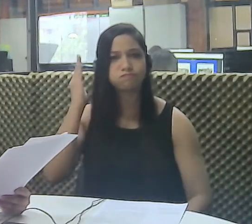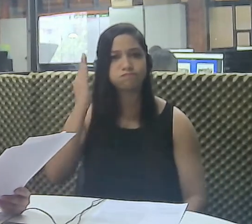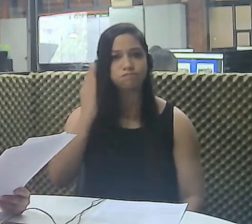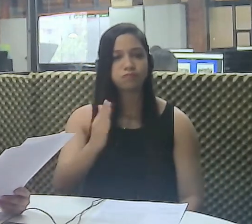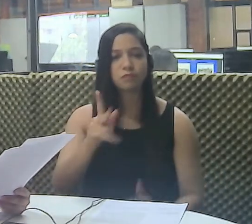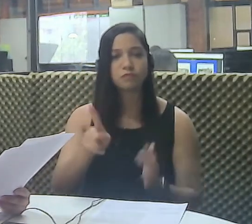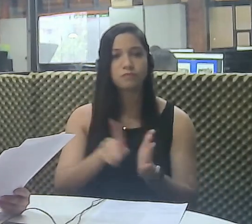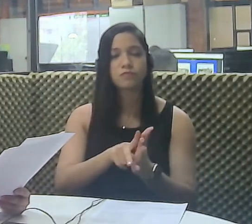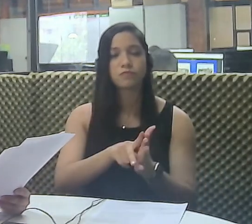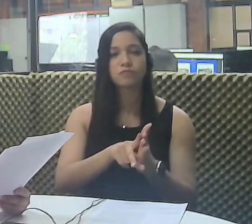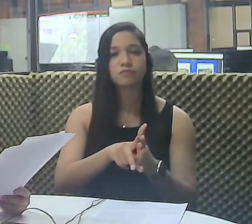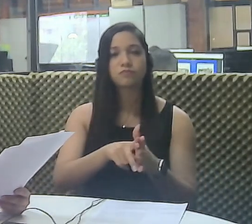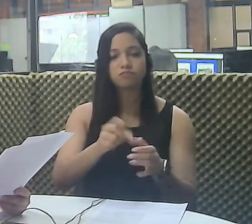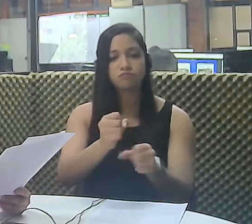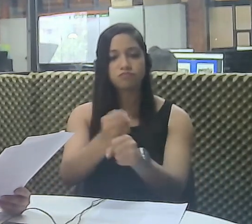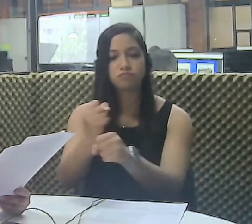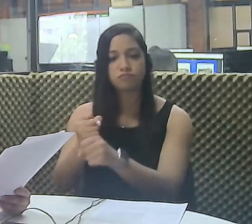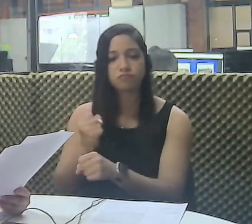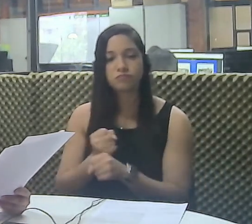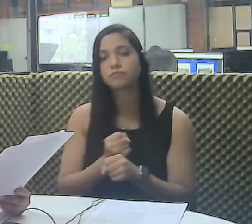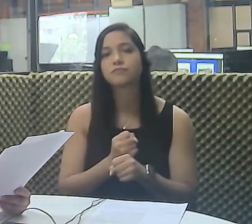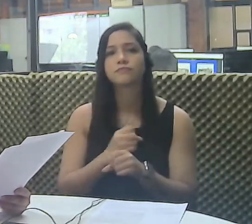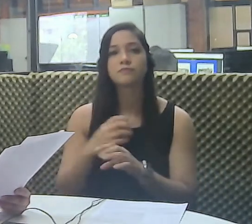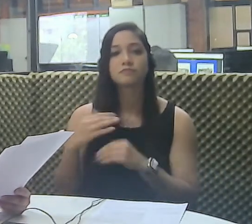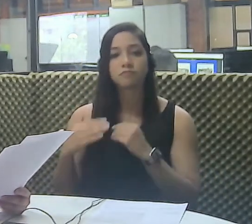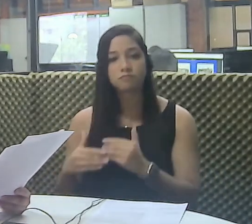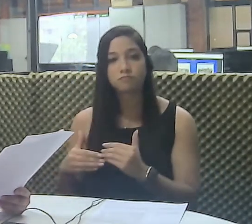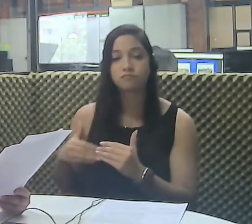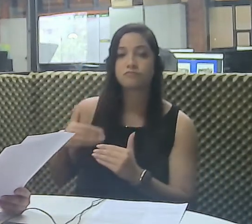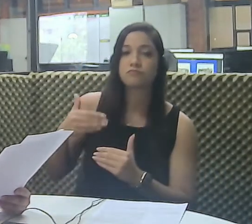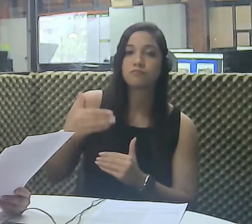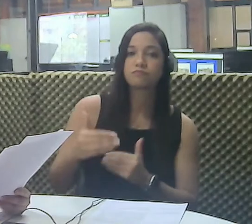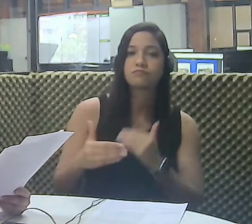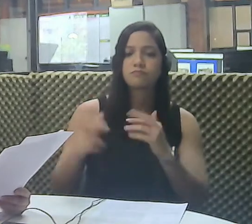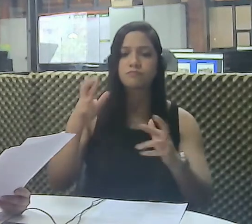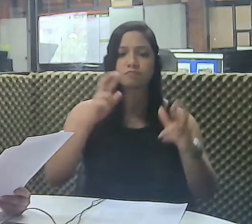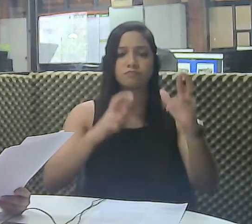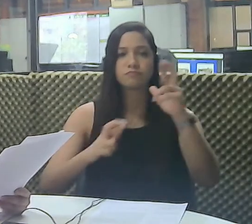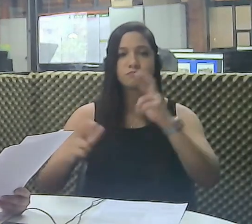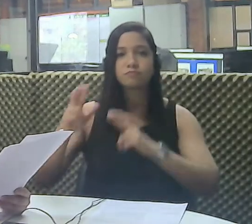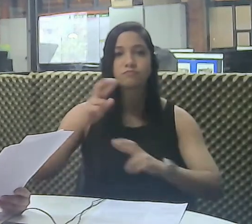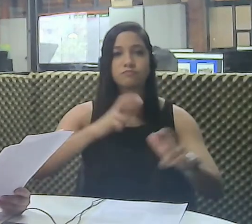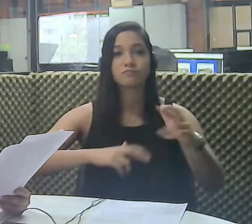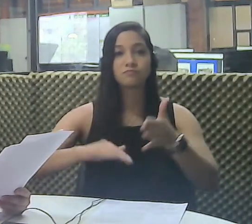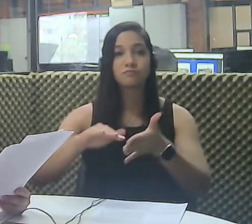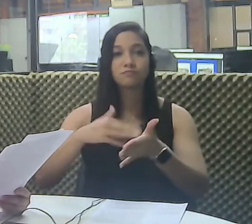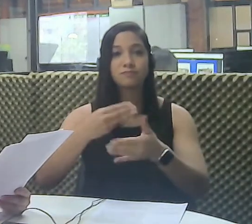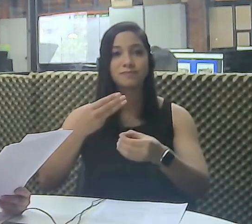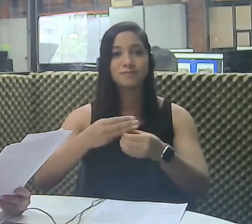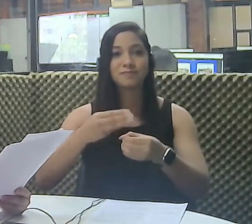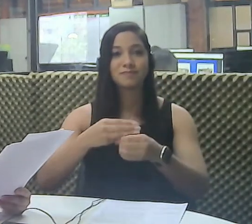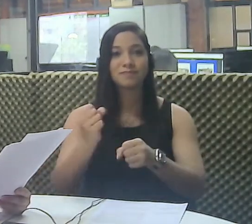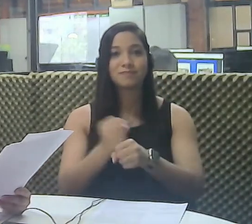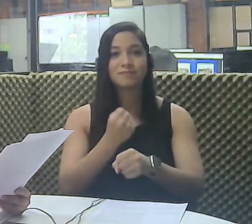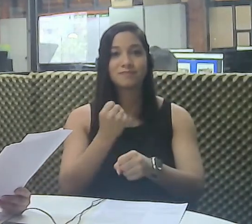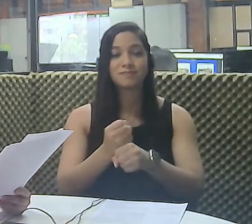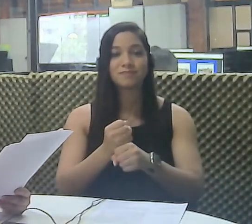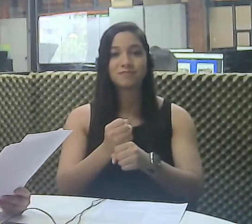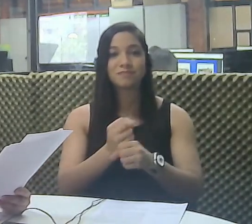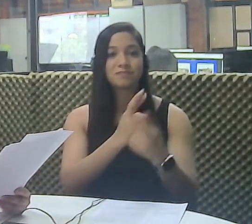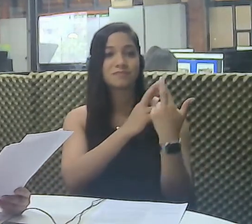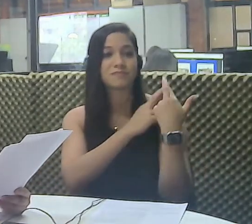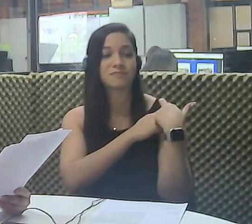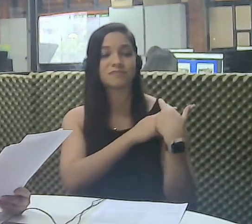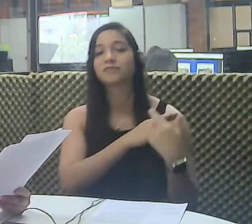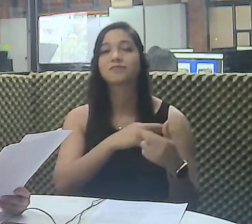direta no canteiro de obras o andamento de todas as etapas é fiscalizado pela Secretaria Municipal de Obras como